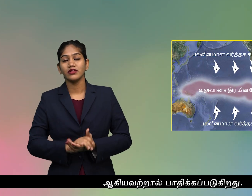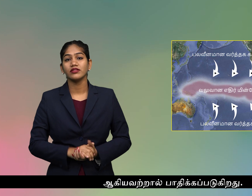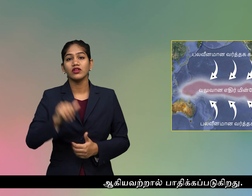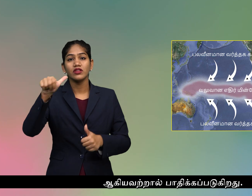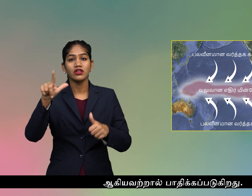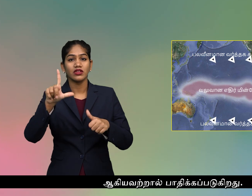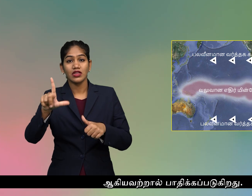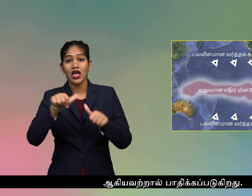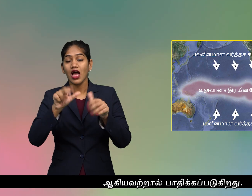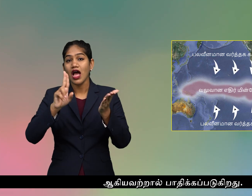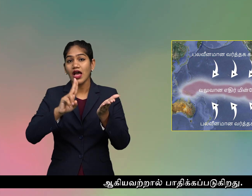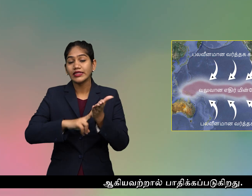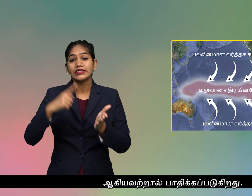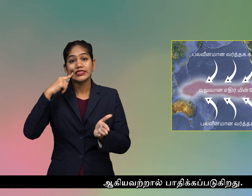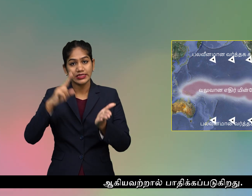ஆகியவற்றில் பாதிக்கப்படுகிறது.